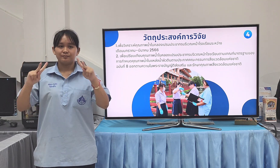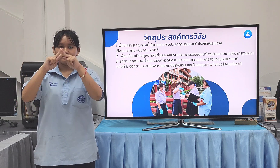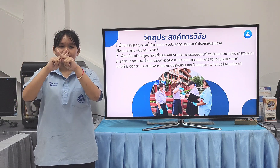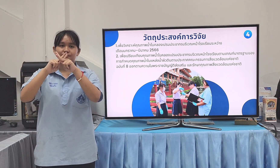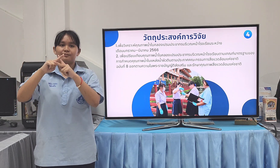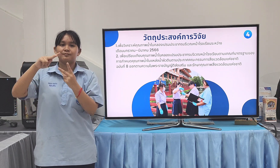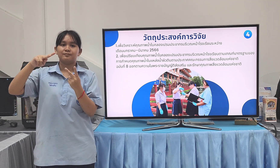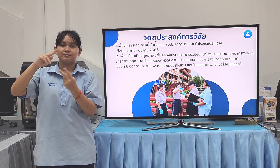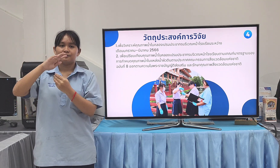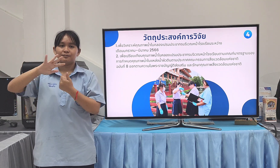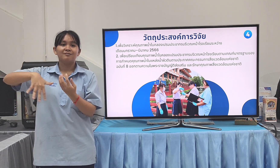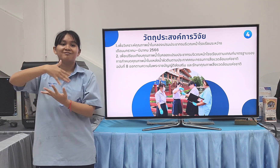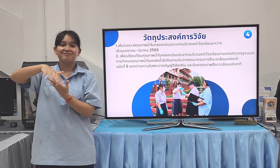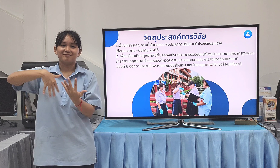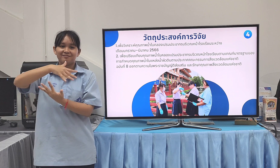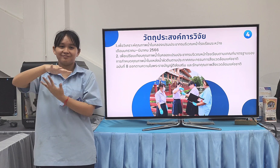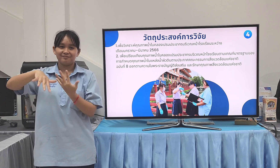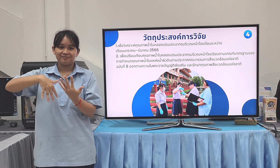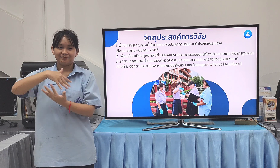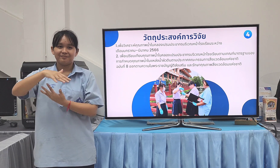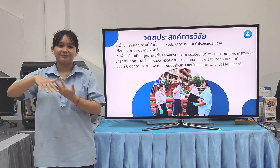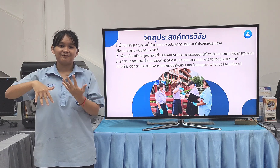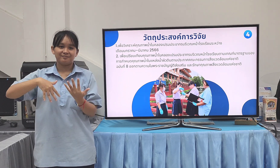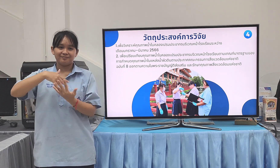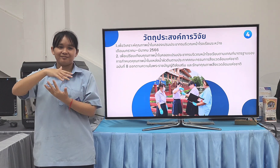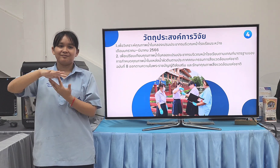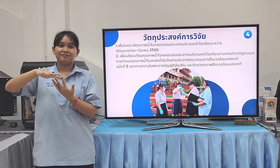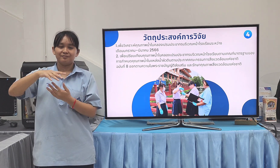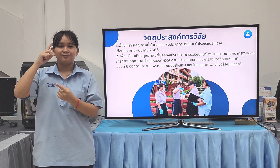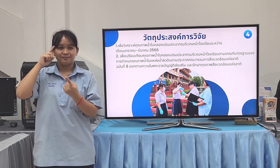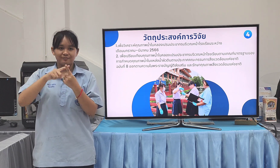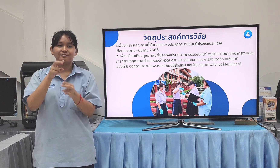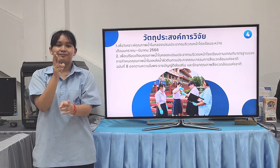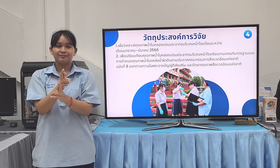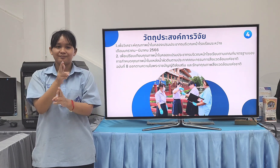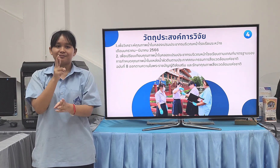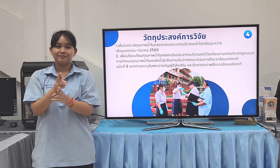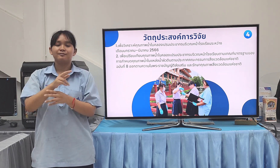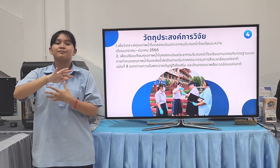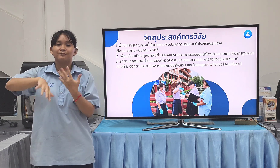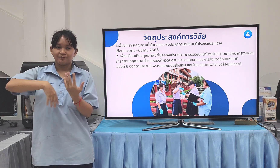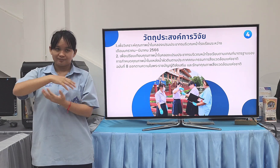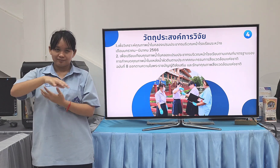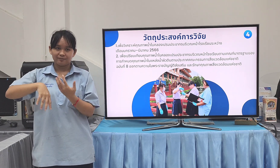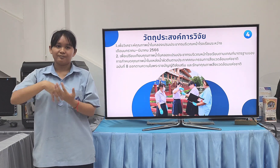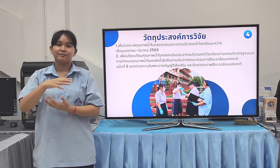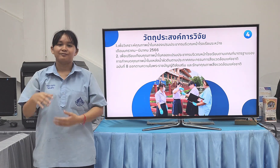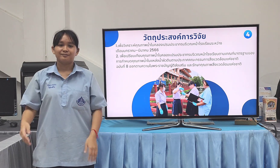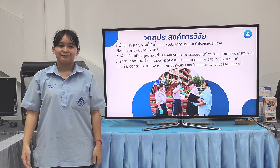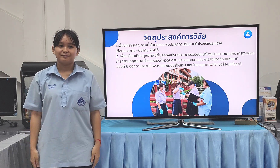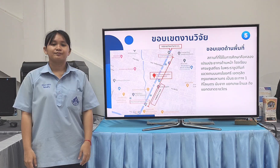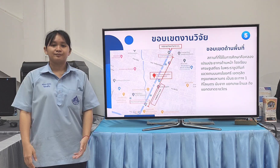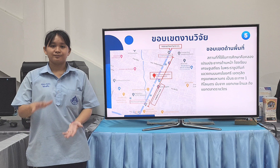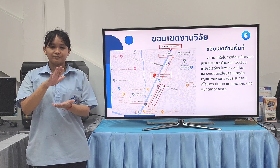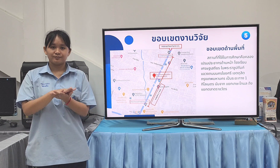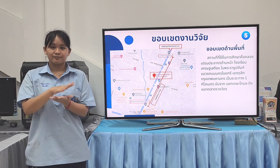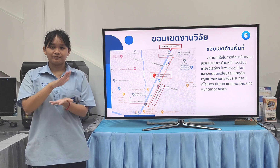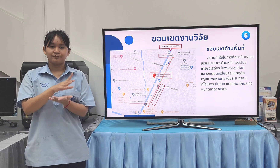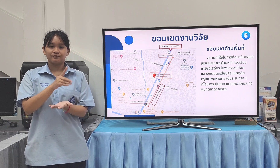คณะกรรมการสิ่งแวดล้อมแห่งชาติในพระราชบัญญัติส่งเสริมและรักษาคุณภาพสิ่งแวดล้อมแห่งชาติสถานที่